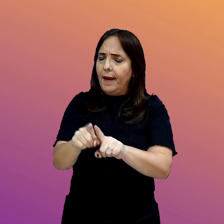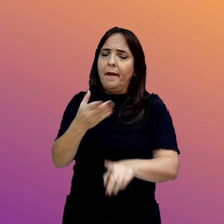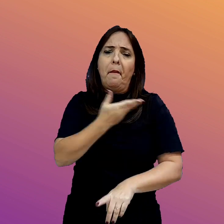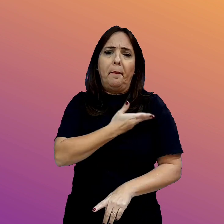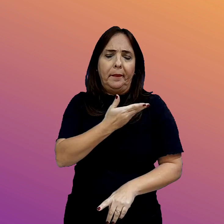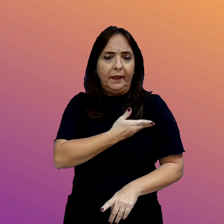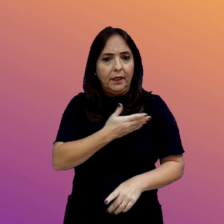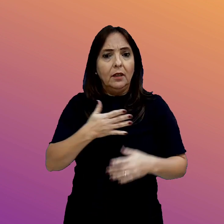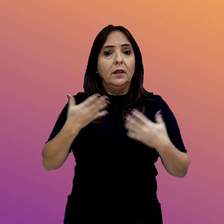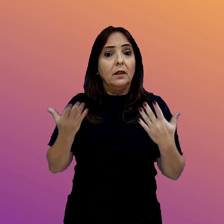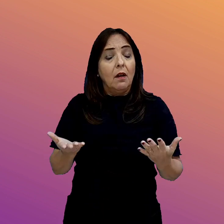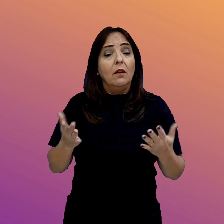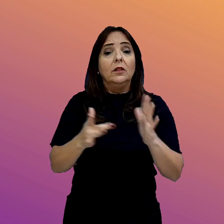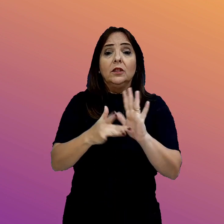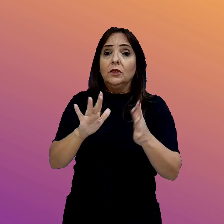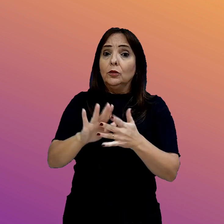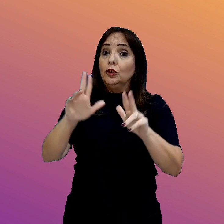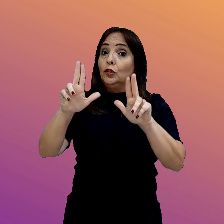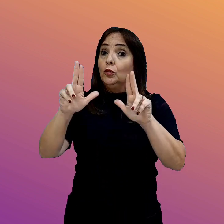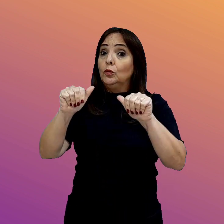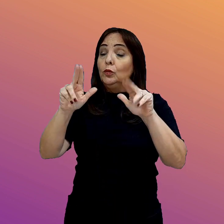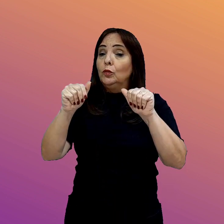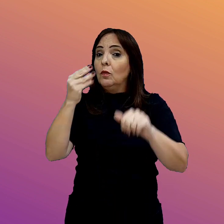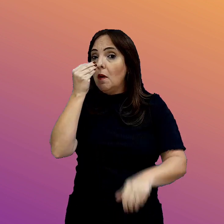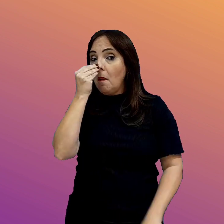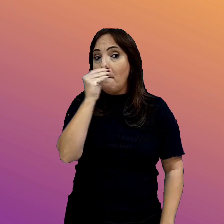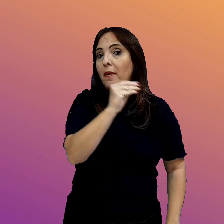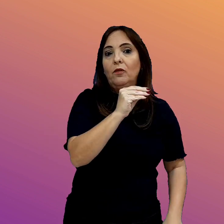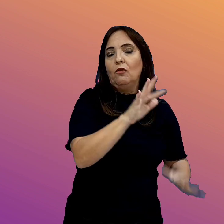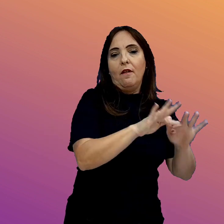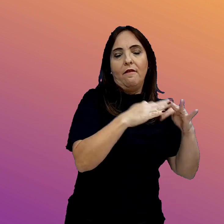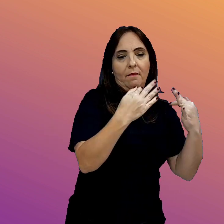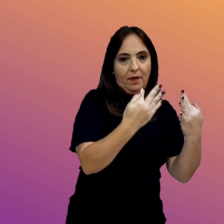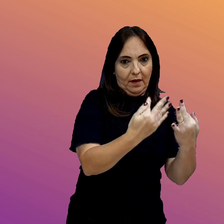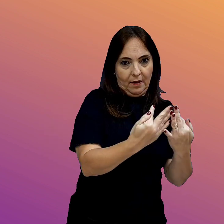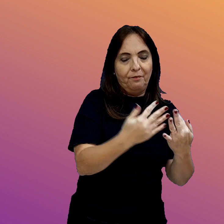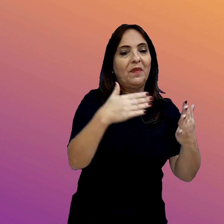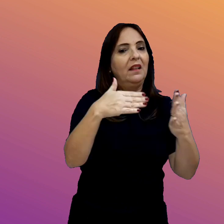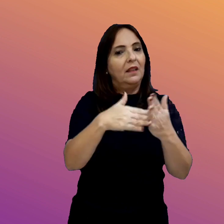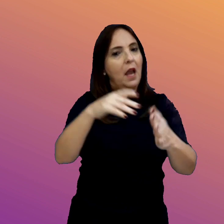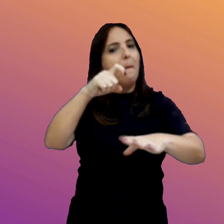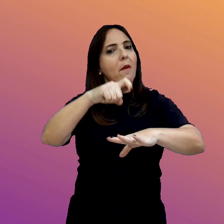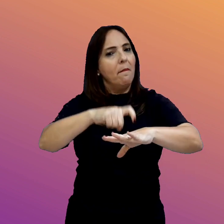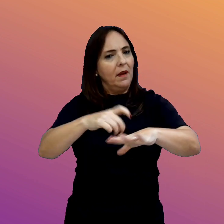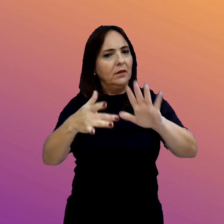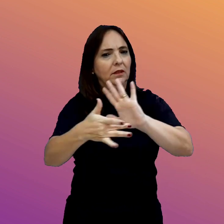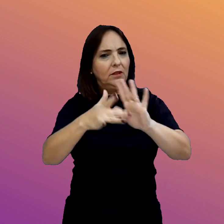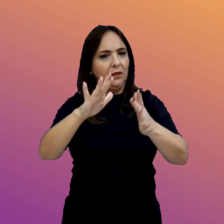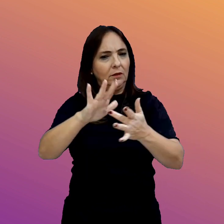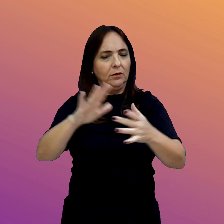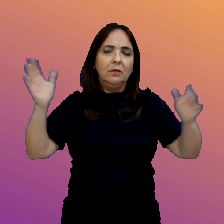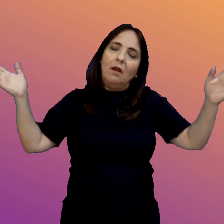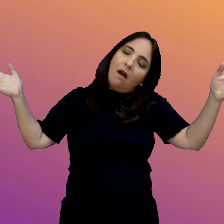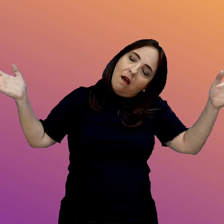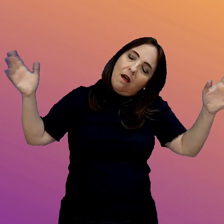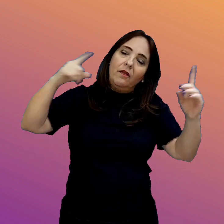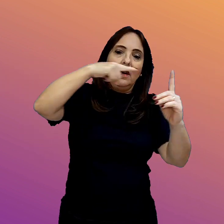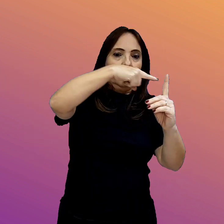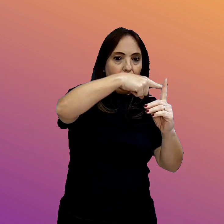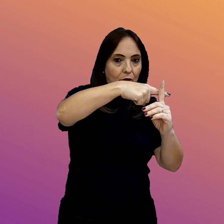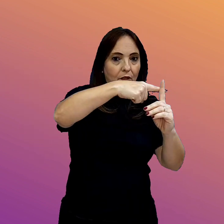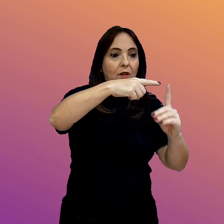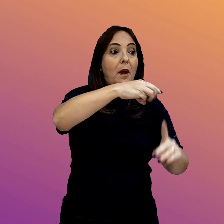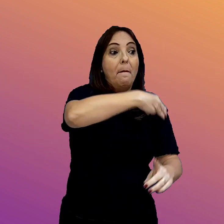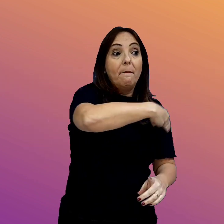apartou da sua família, mesmo desenvolvendo o seu ministério. Lá quando ele morreu, na cruz, Maria estava presente, provavelmente seus irmãos